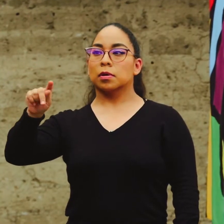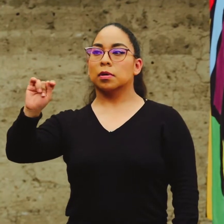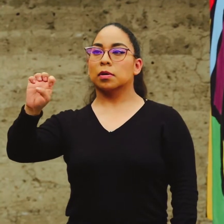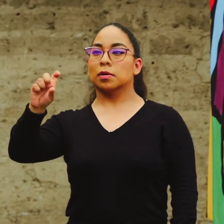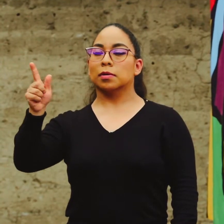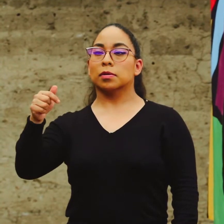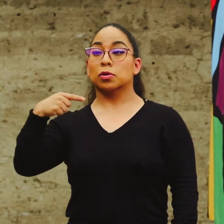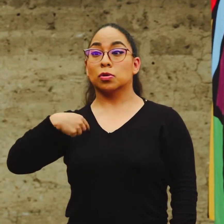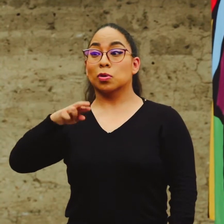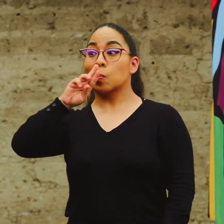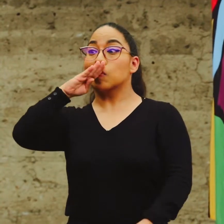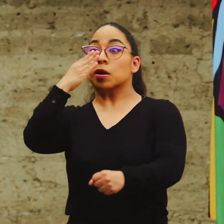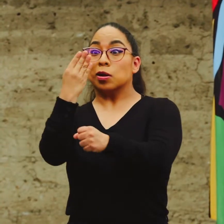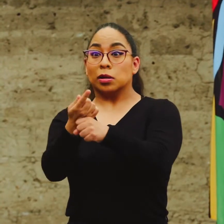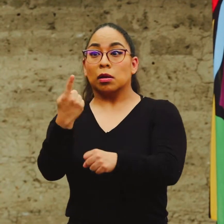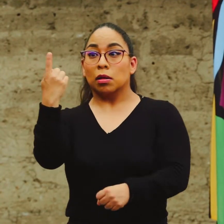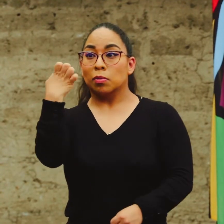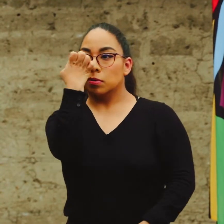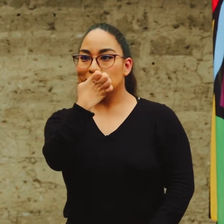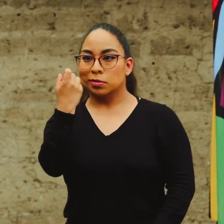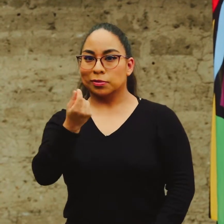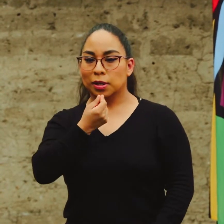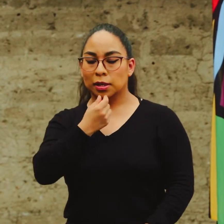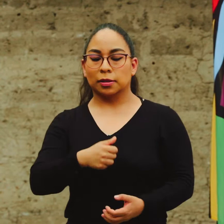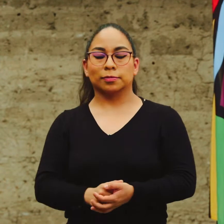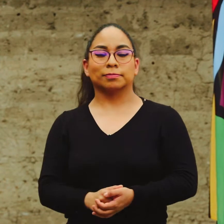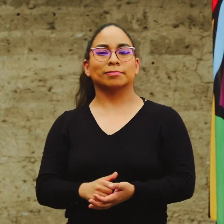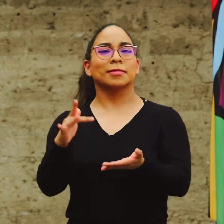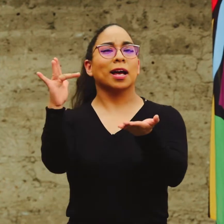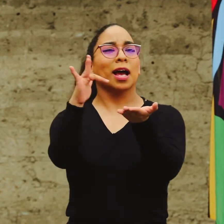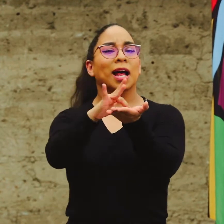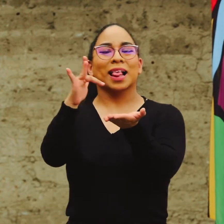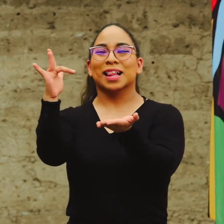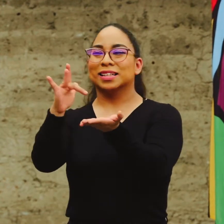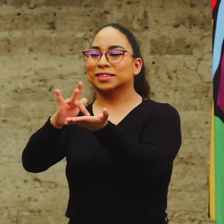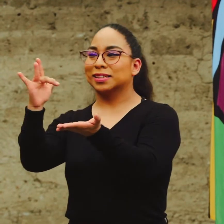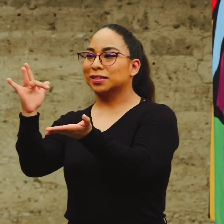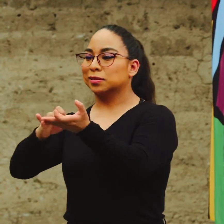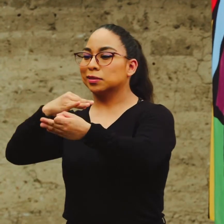expresar primeramente mi agradecimiento a todos los que hicieron posible